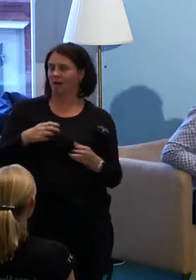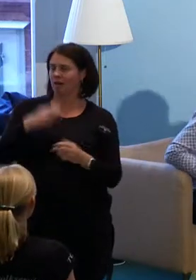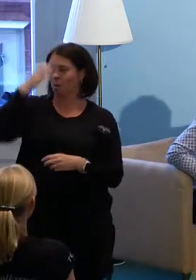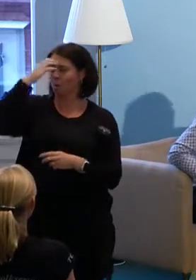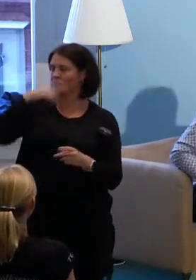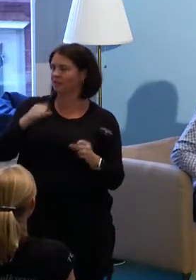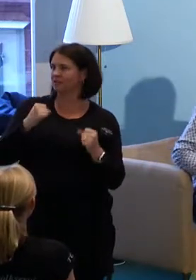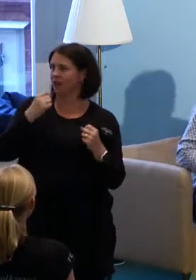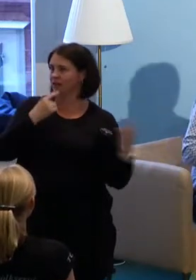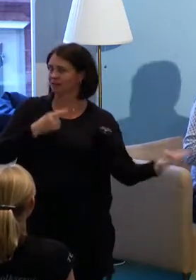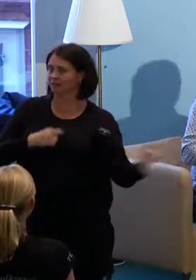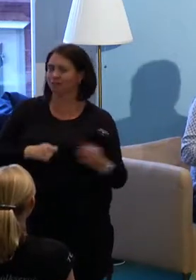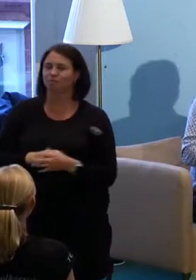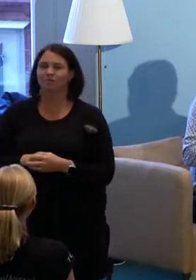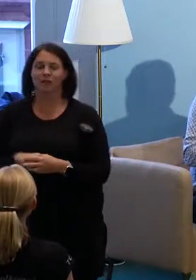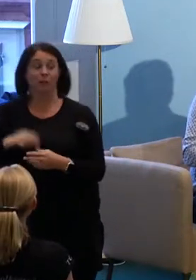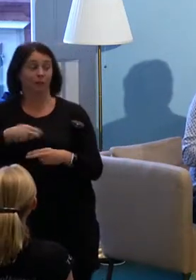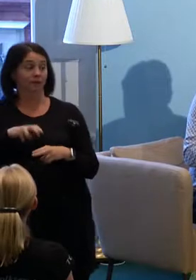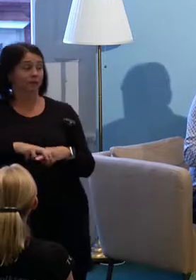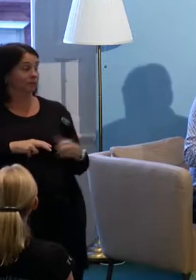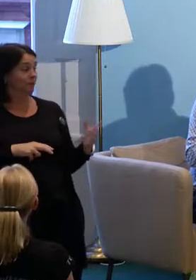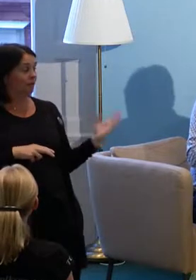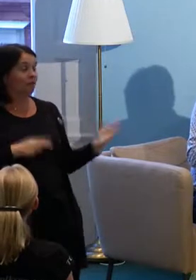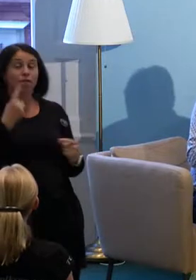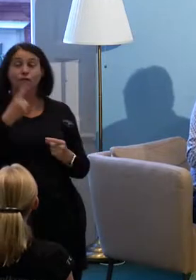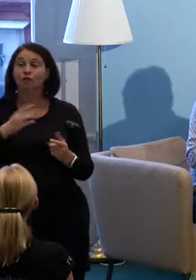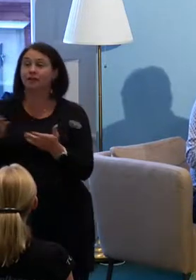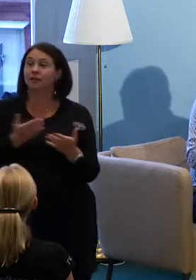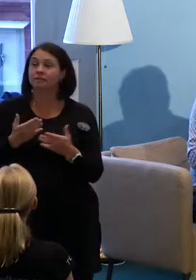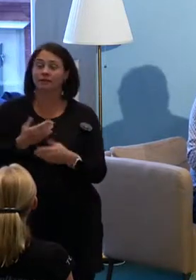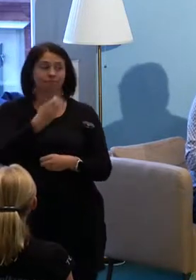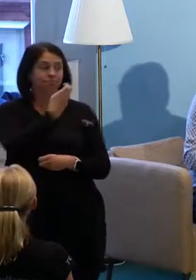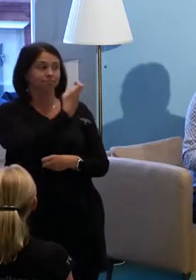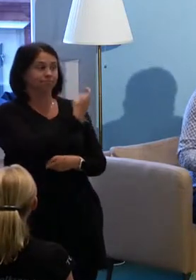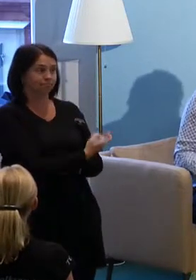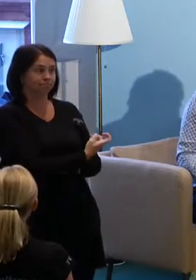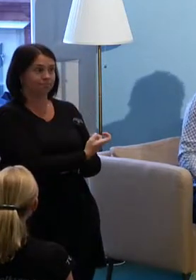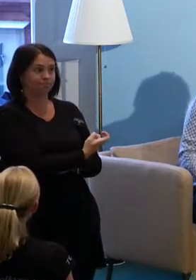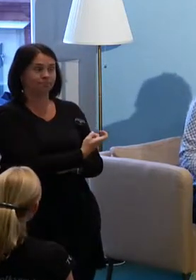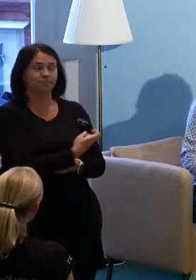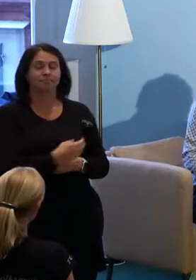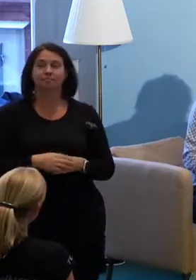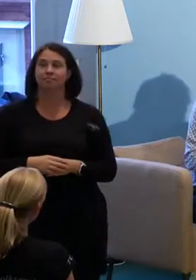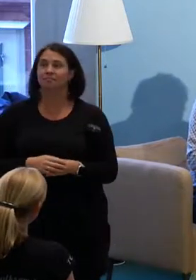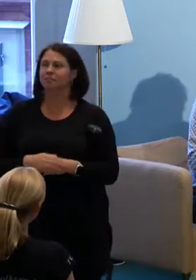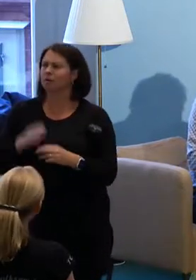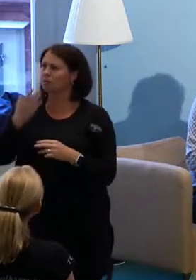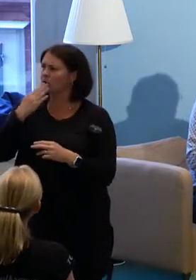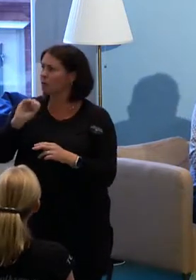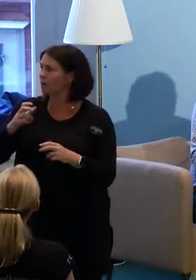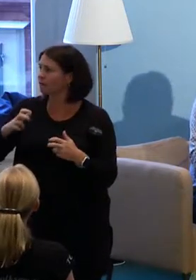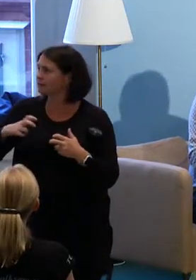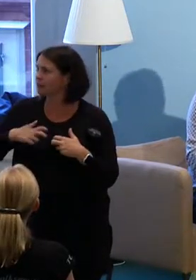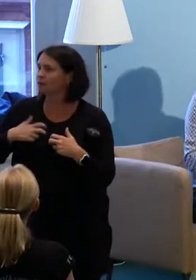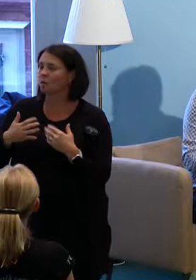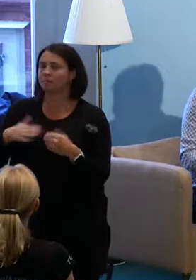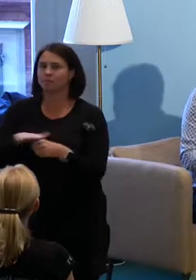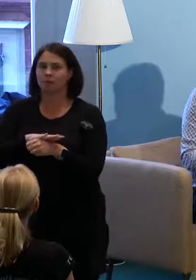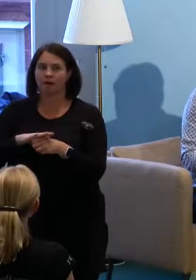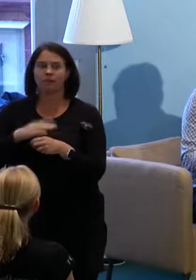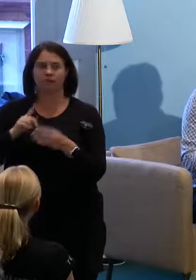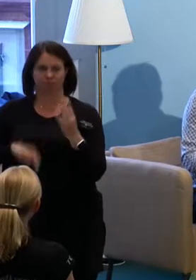Okej, nu slår jag mig ner här, för nu ska vi ha in första gästen i det här samtalet där vi ska prata om anställningar och arbetsmarknad och